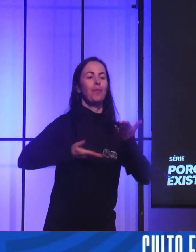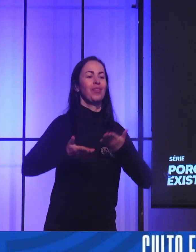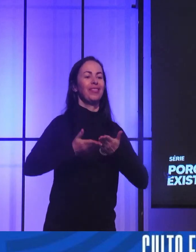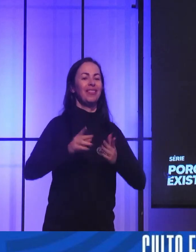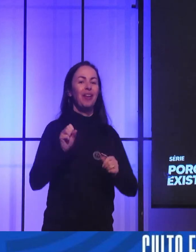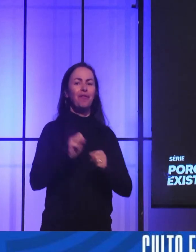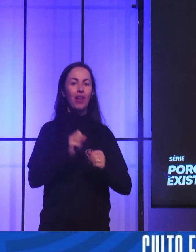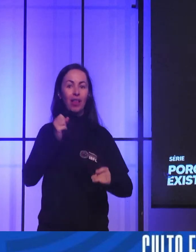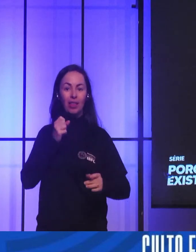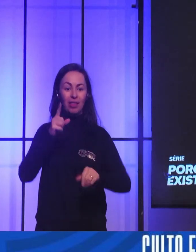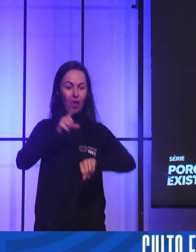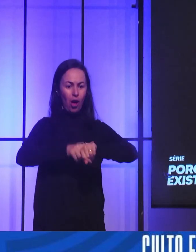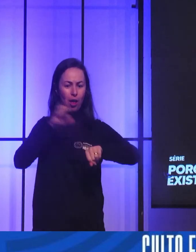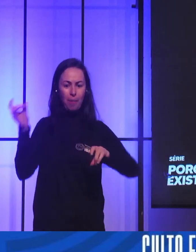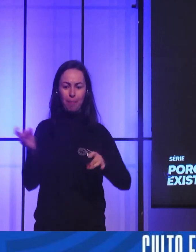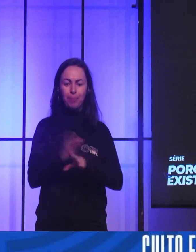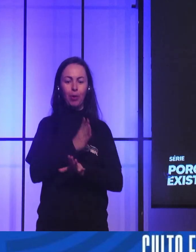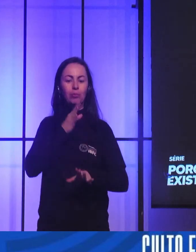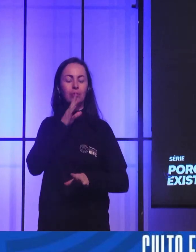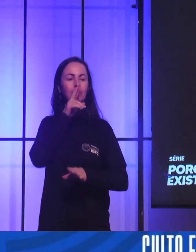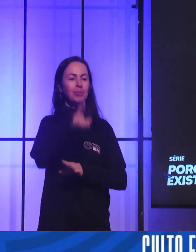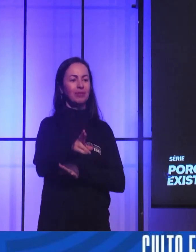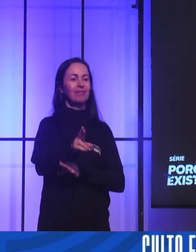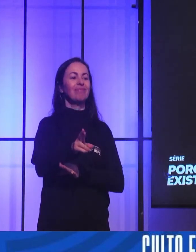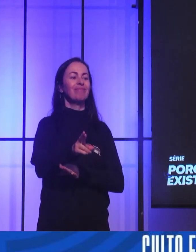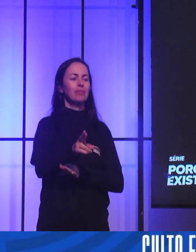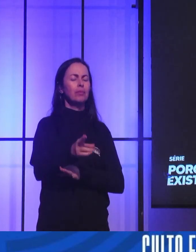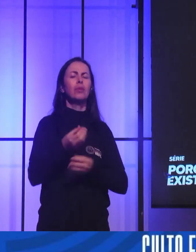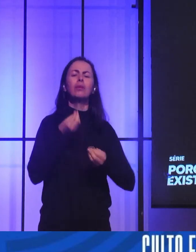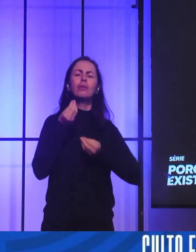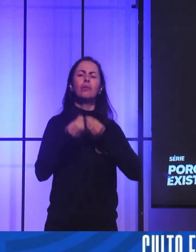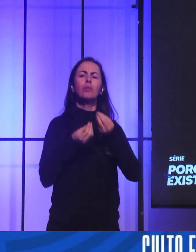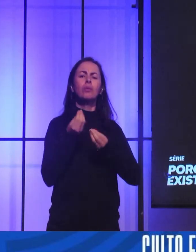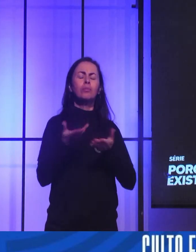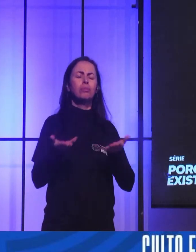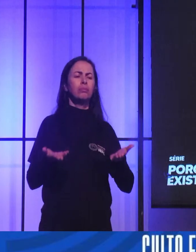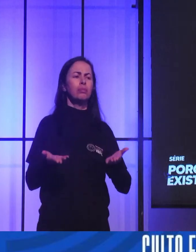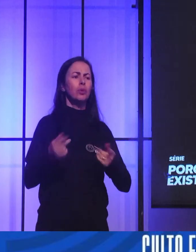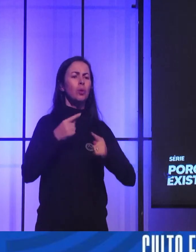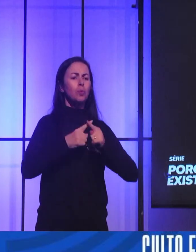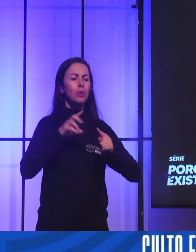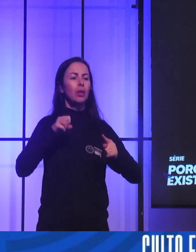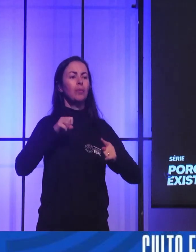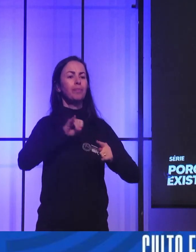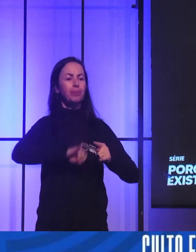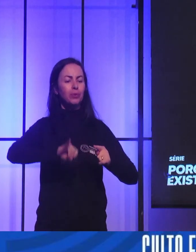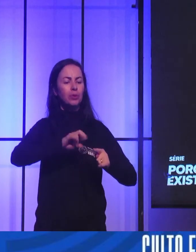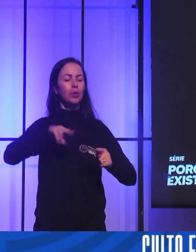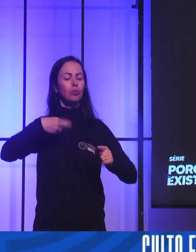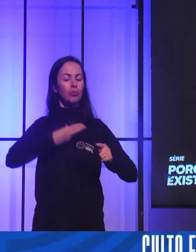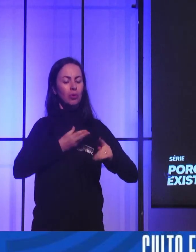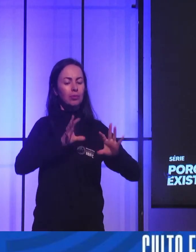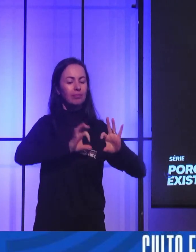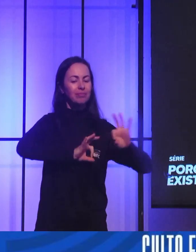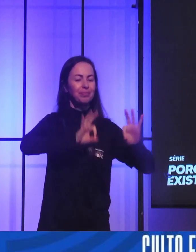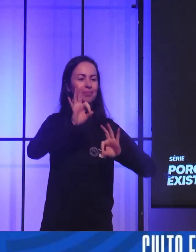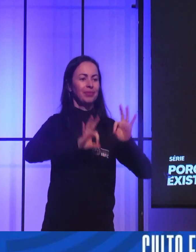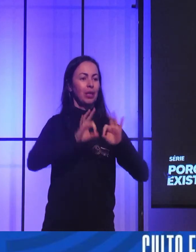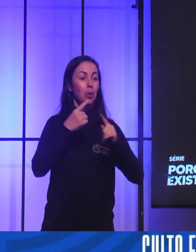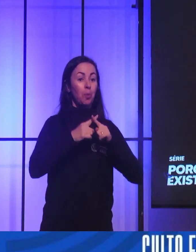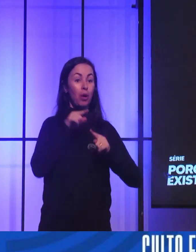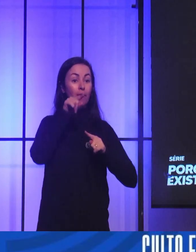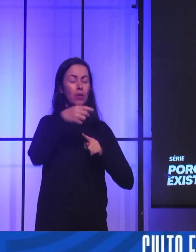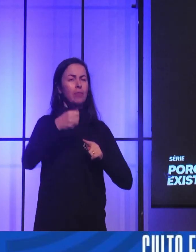façam. E como a gente faz isso? Nós precisamos de estar preparados. Você